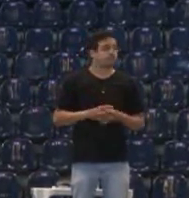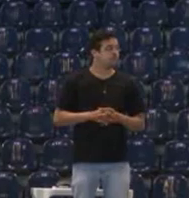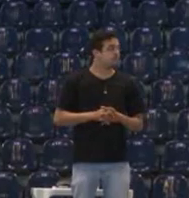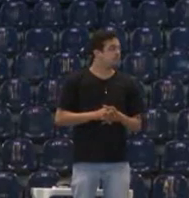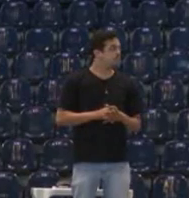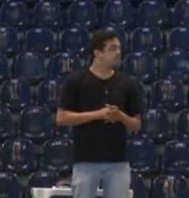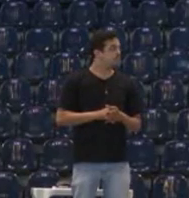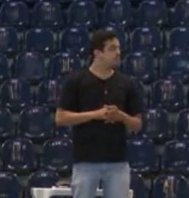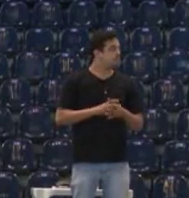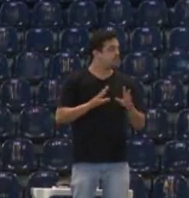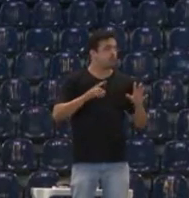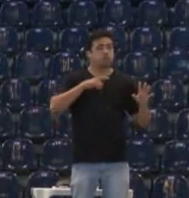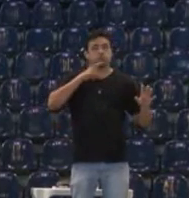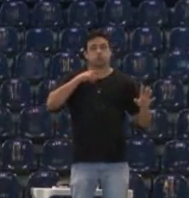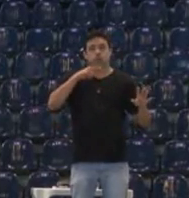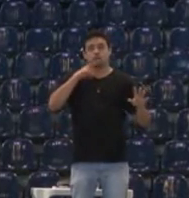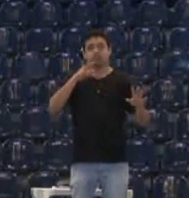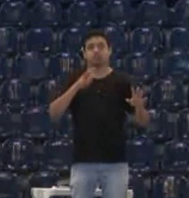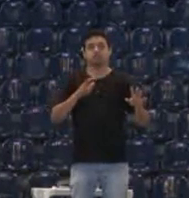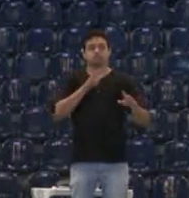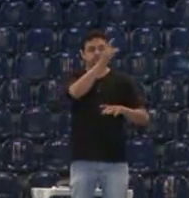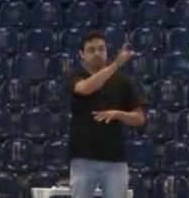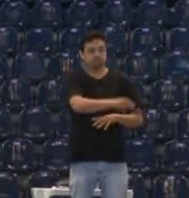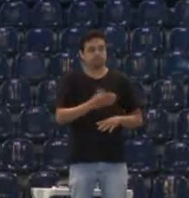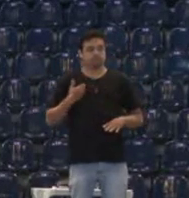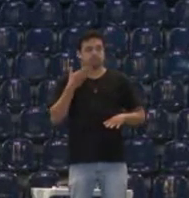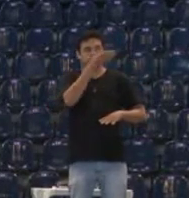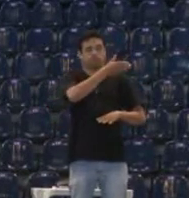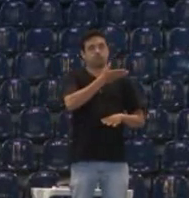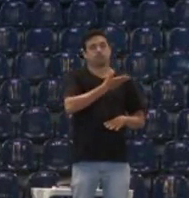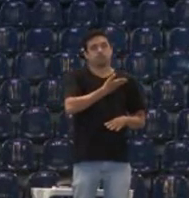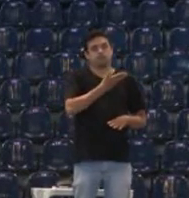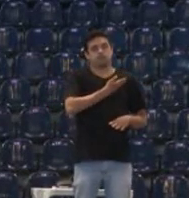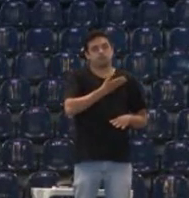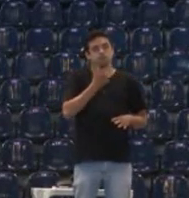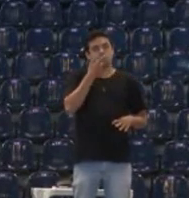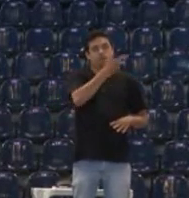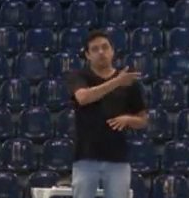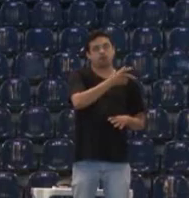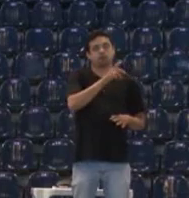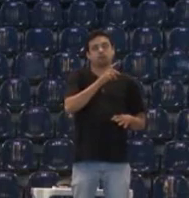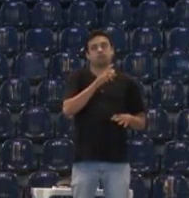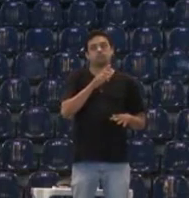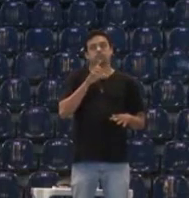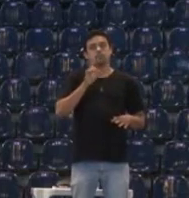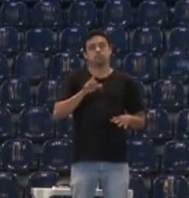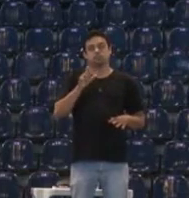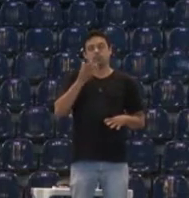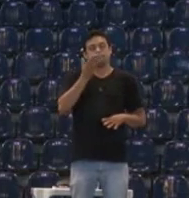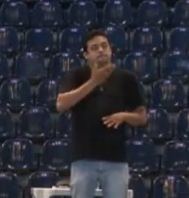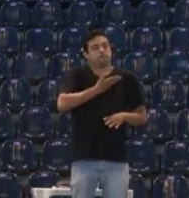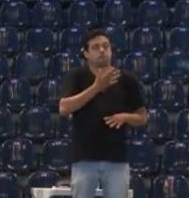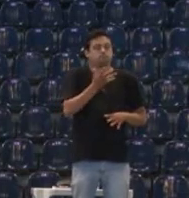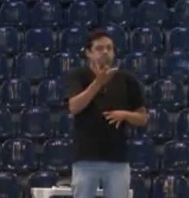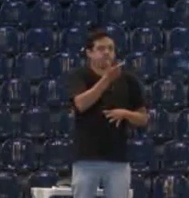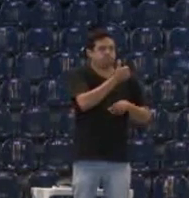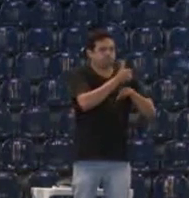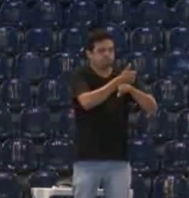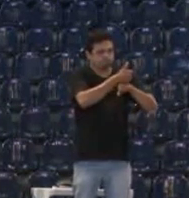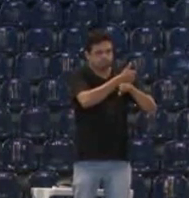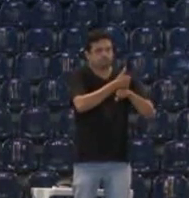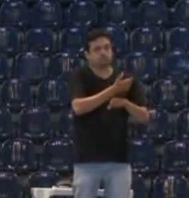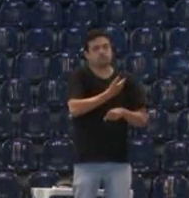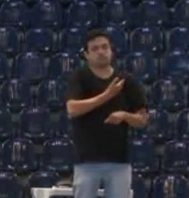não adianta você chegar para um amigo e dizer essa lentíssimo senhor meu amigo